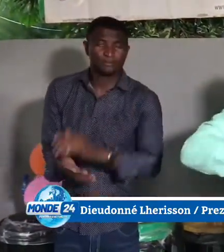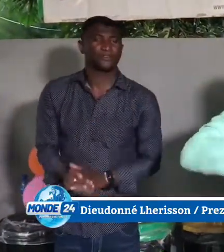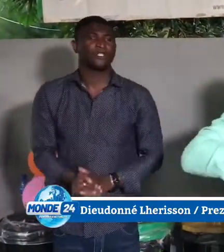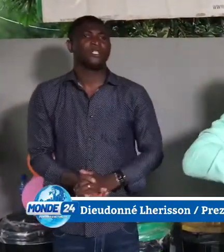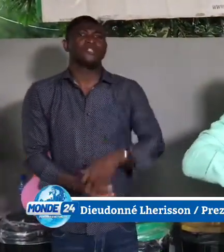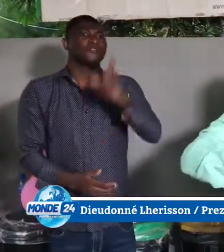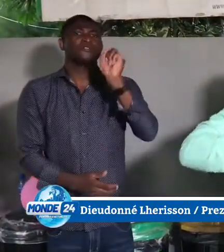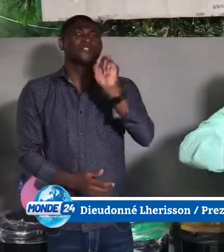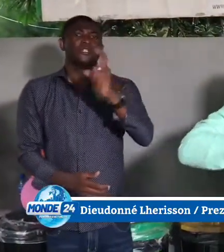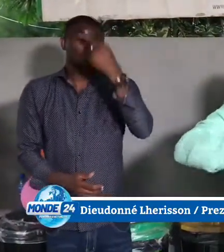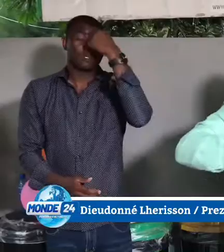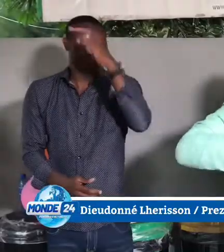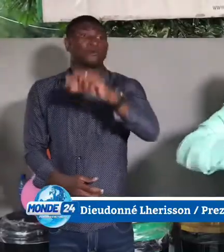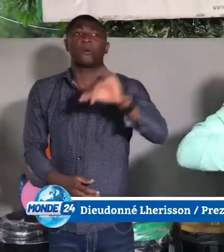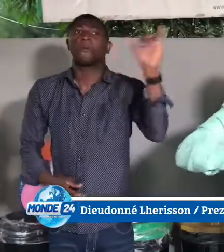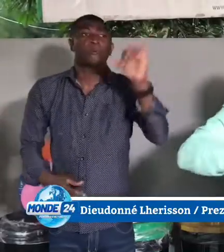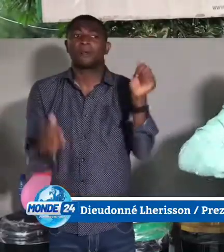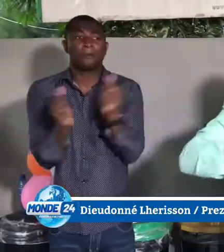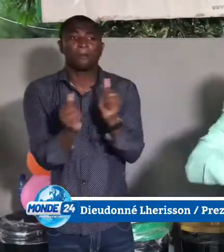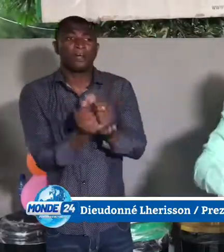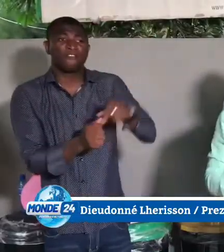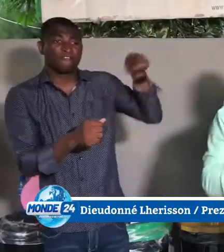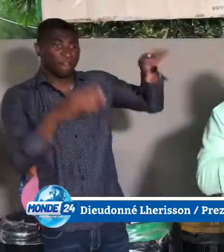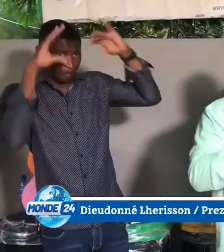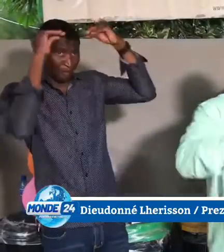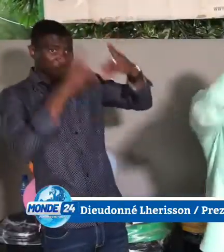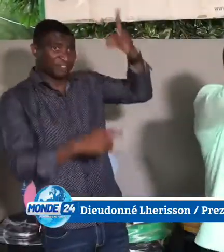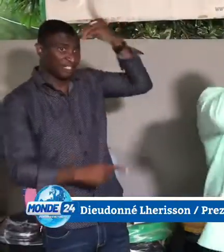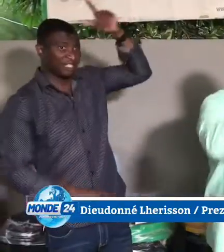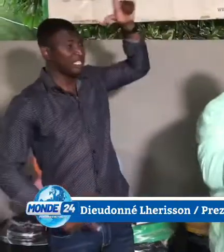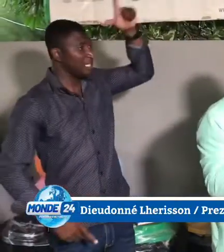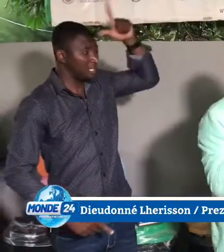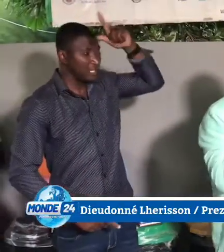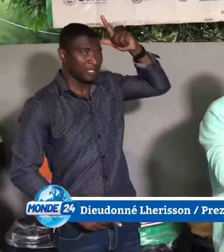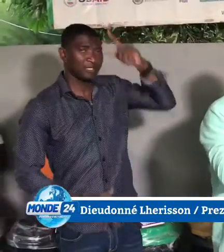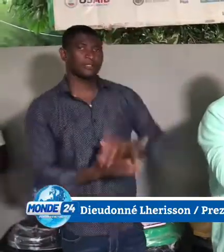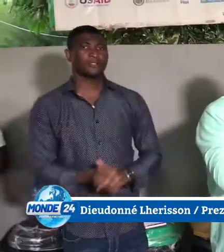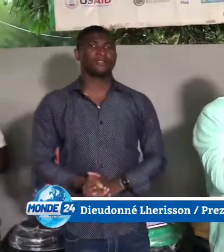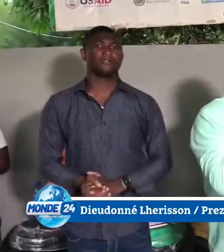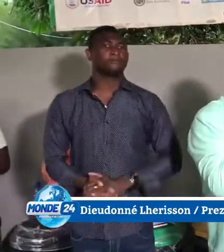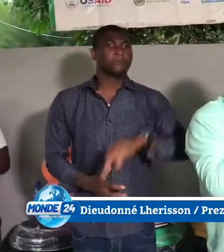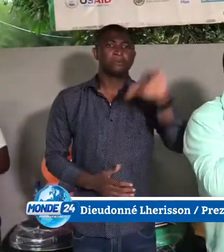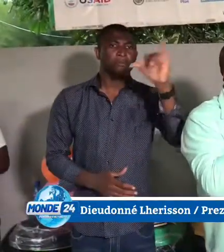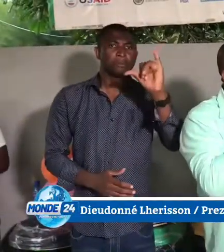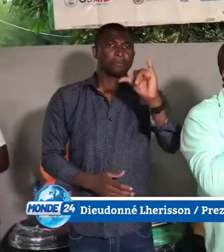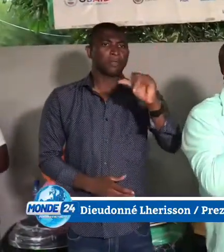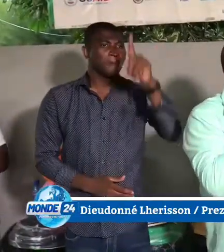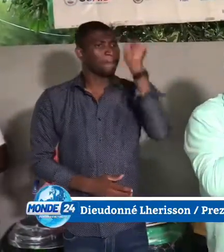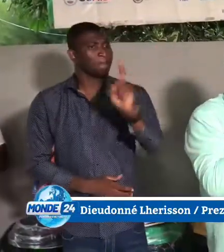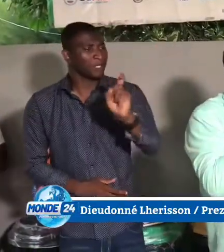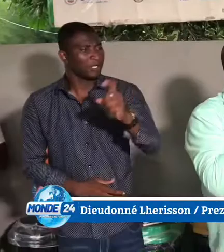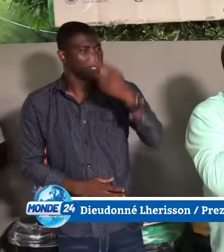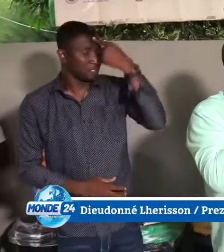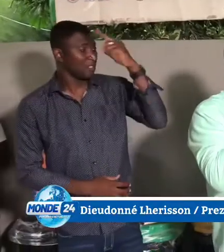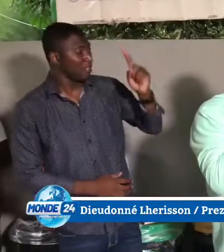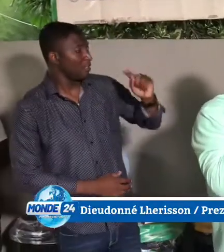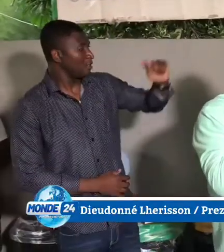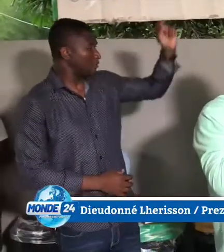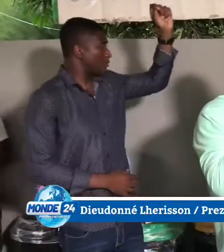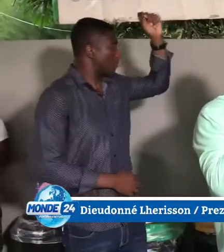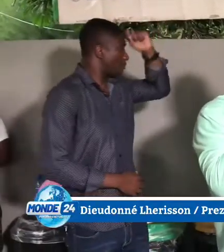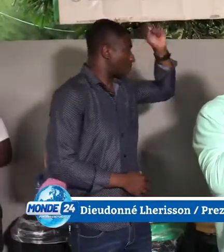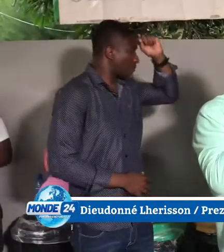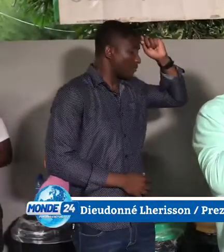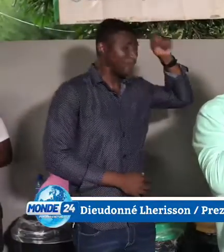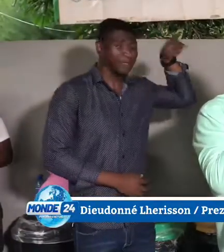gagné, même Jean avec Dieu donné l'hérisson. Son droit est gagné, même Jean avec Jean,